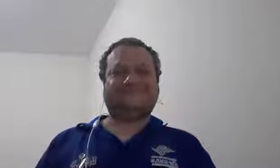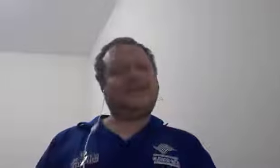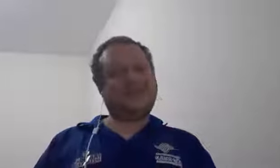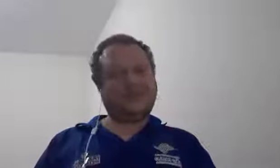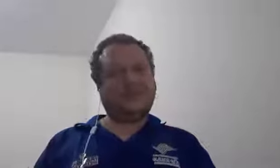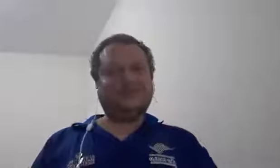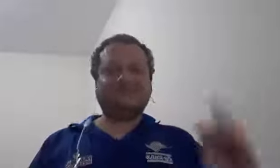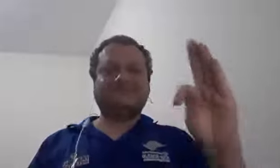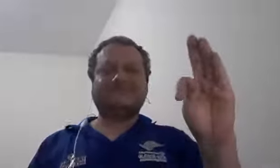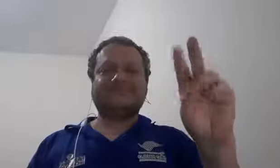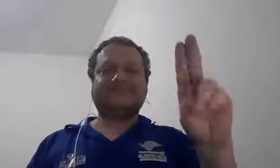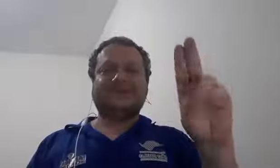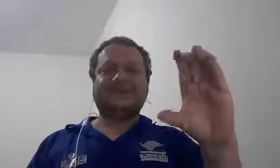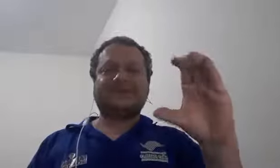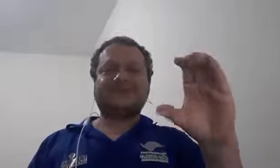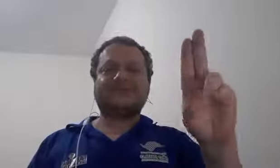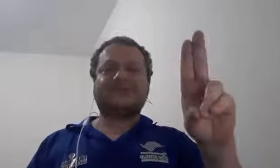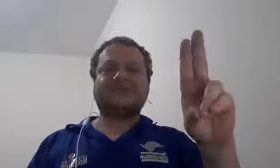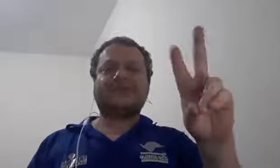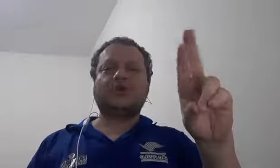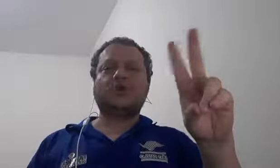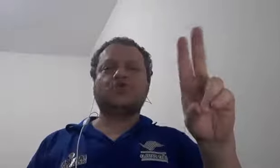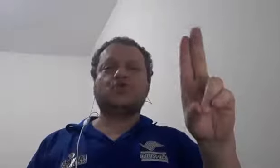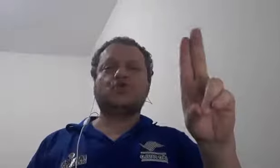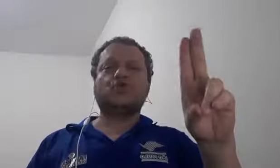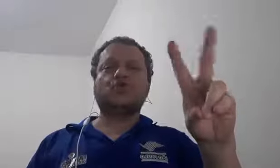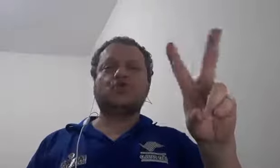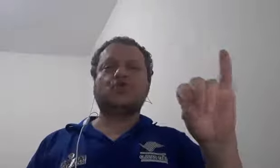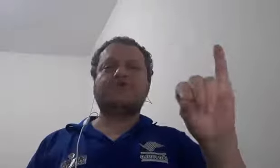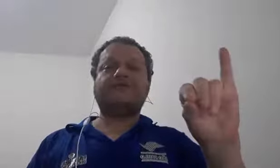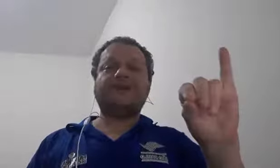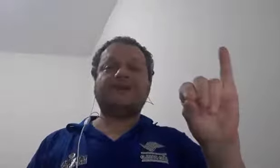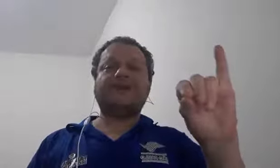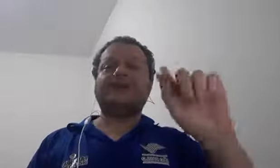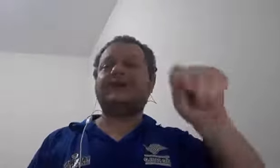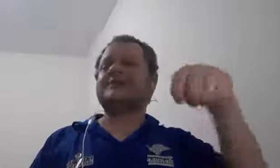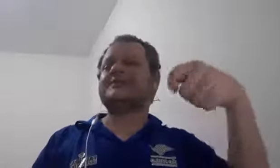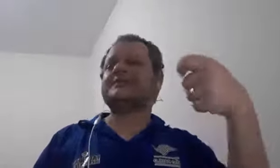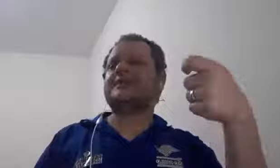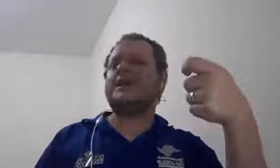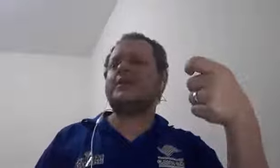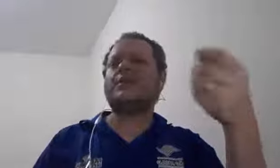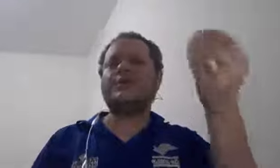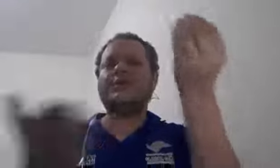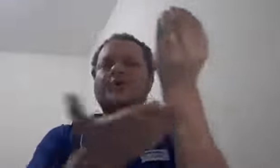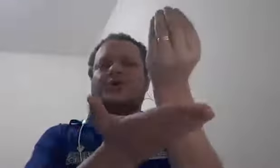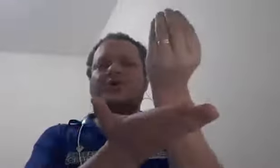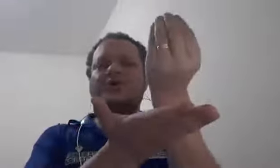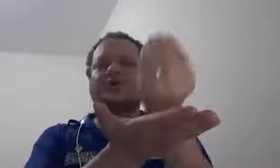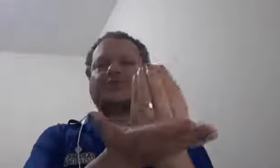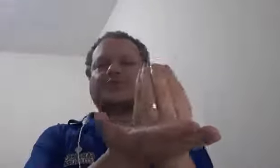E por fim, estação Tucuruvi. Sinal,